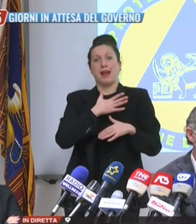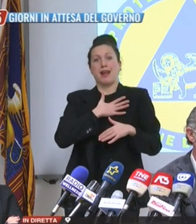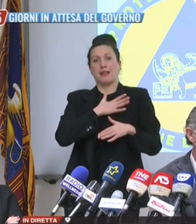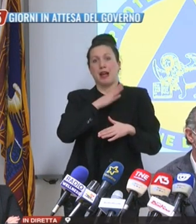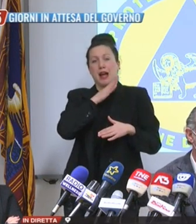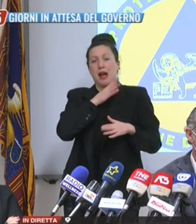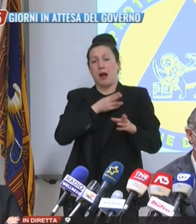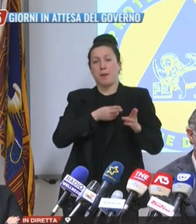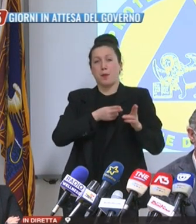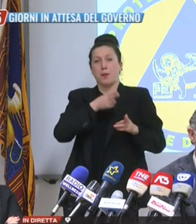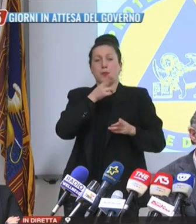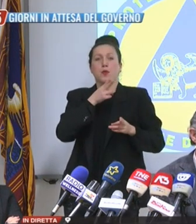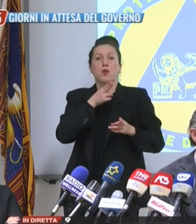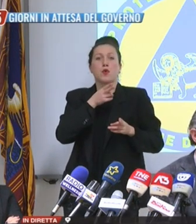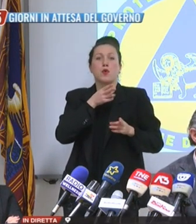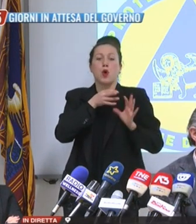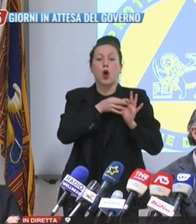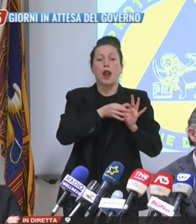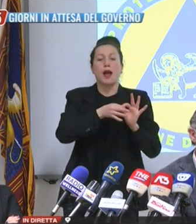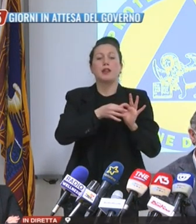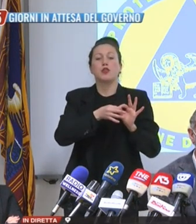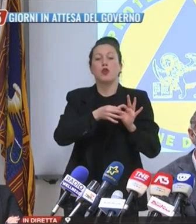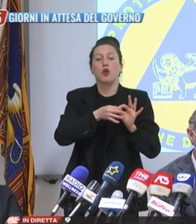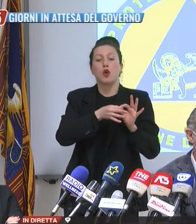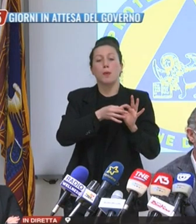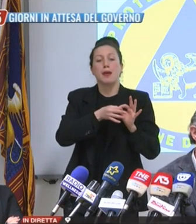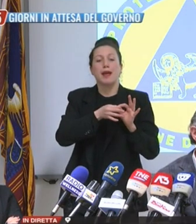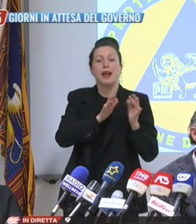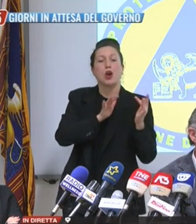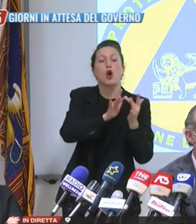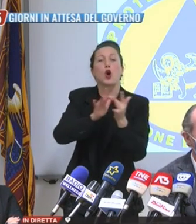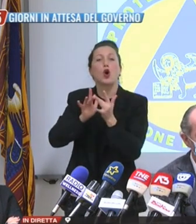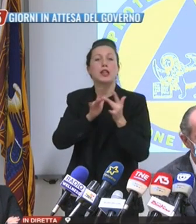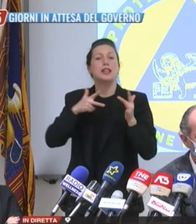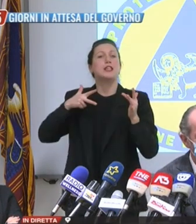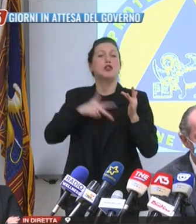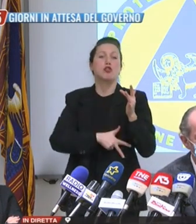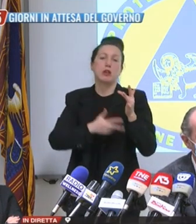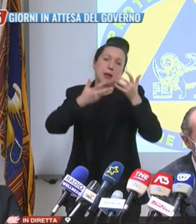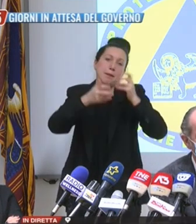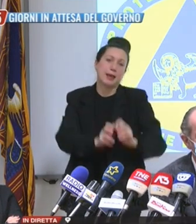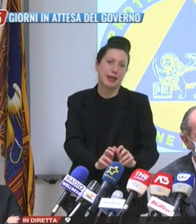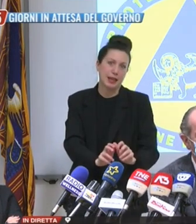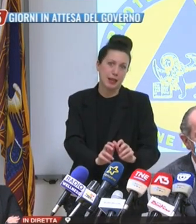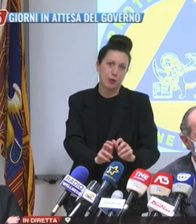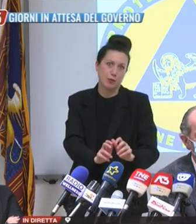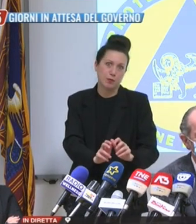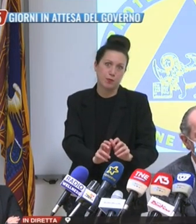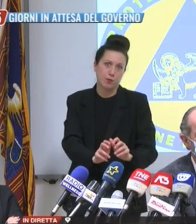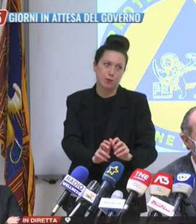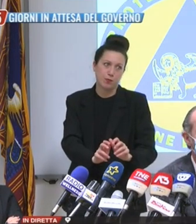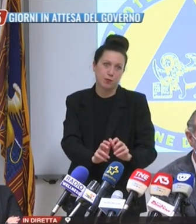quindi gli epidemiologi hanno puntato gli 80 anni a scendere. Il fattore mobilità,